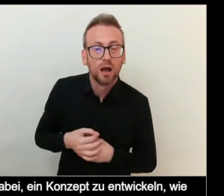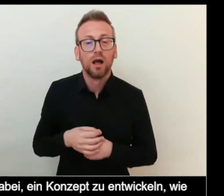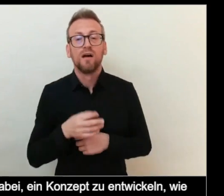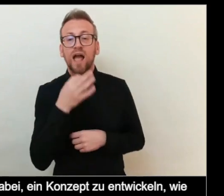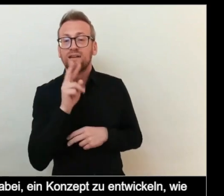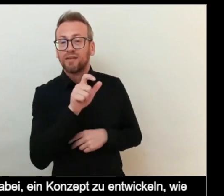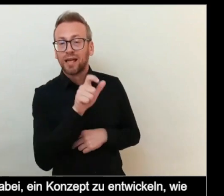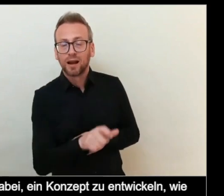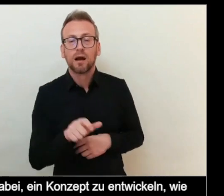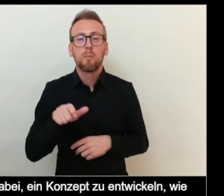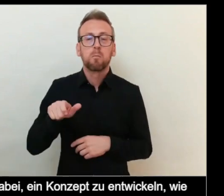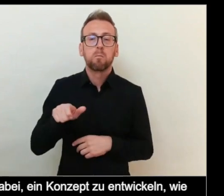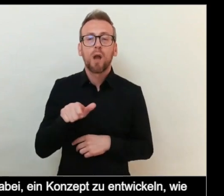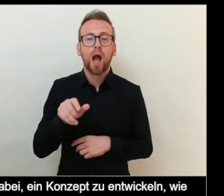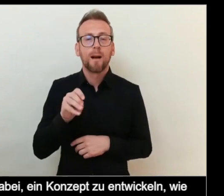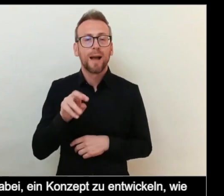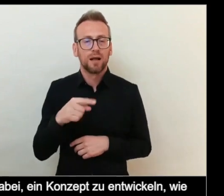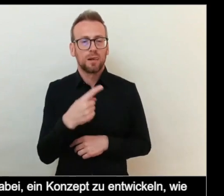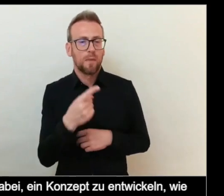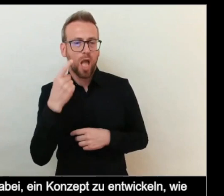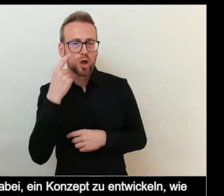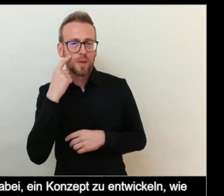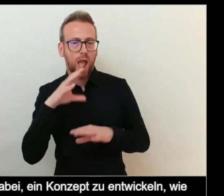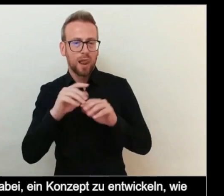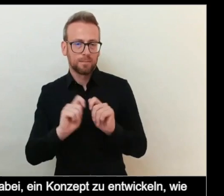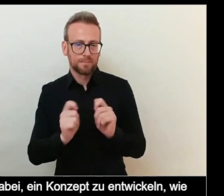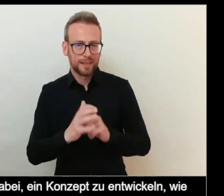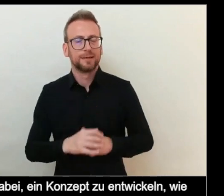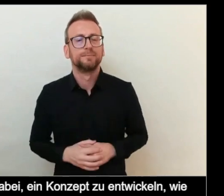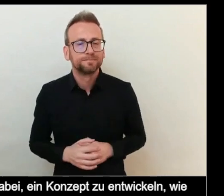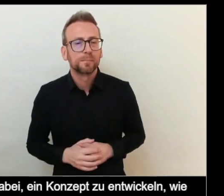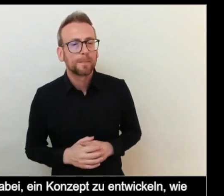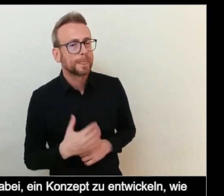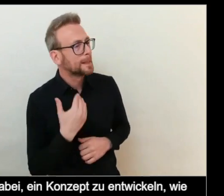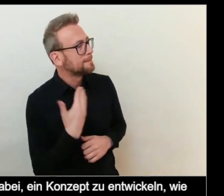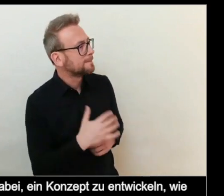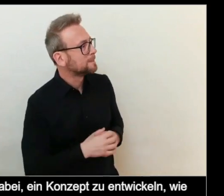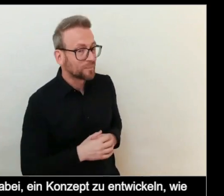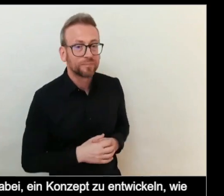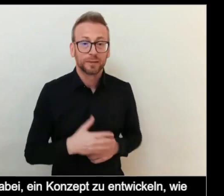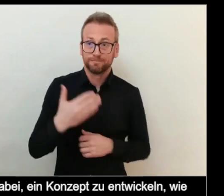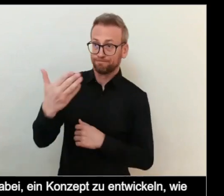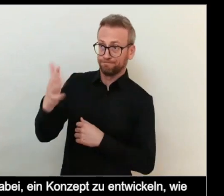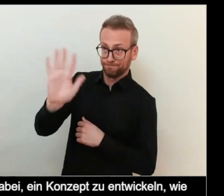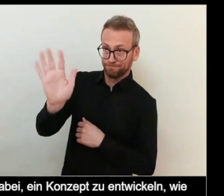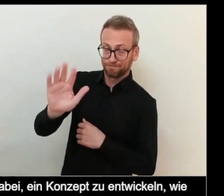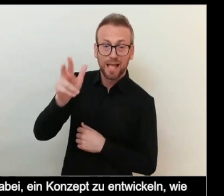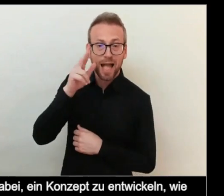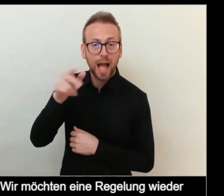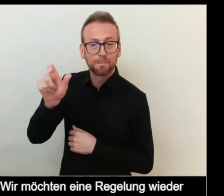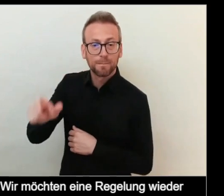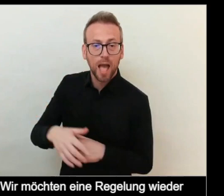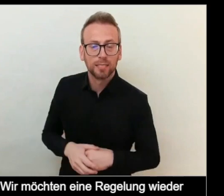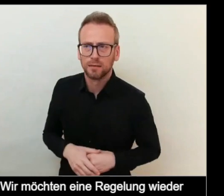Es ist jetzt so, wenn ich das jetzt grundsätzlich richtig verstehe, dass Sie von dieser Hotspot-Regelung, die